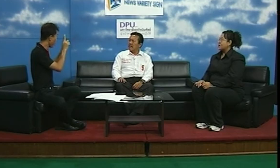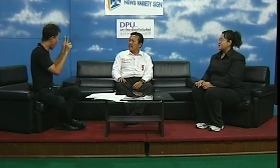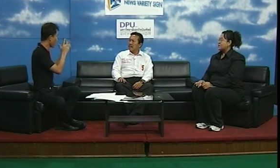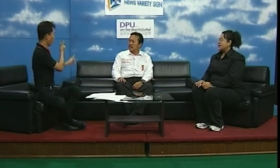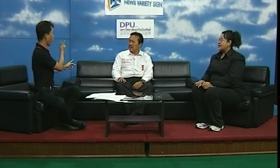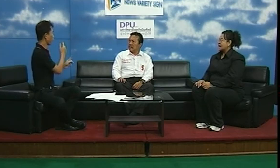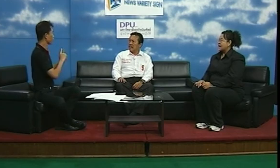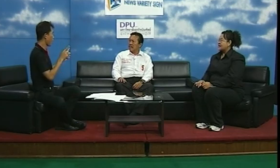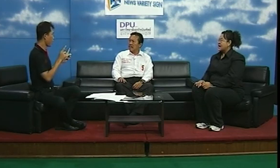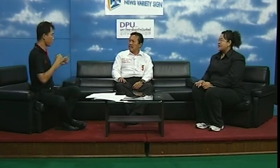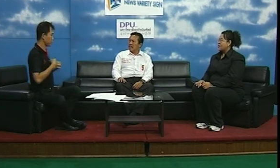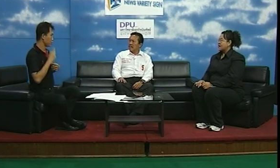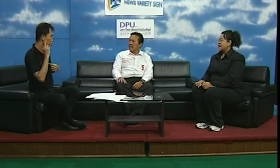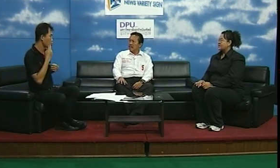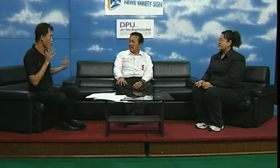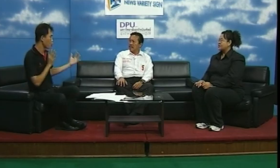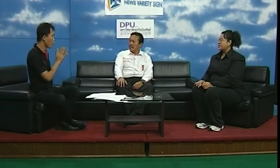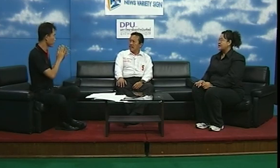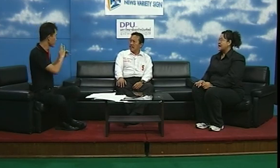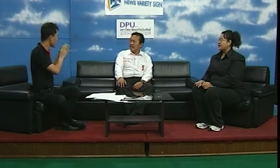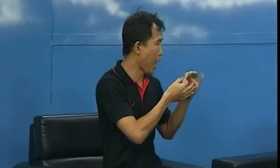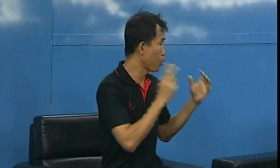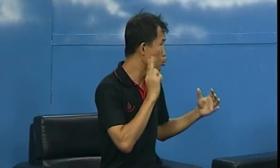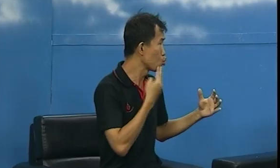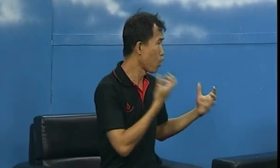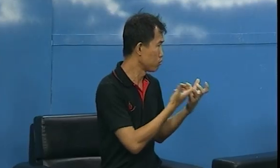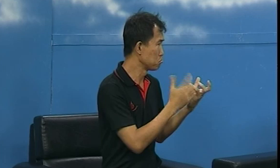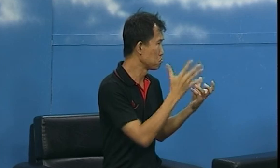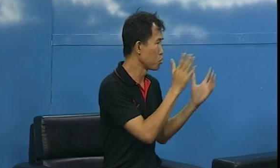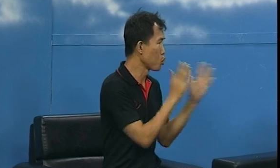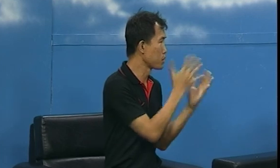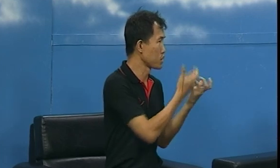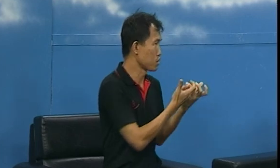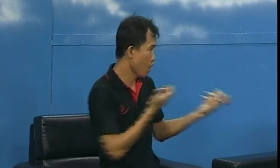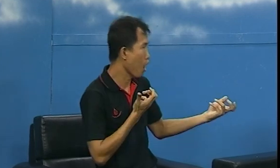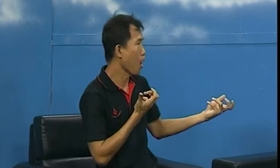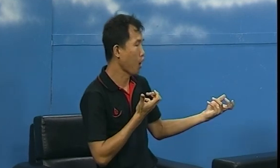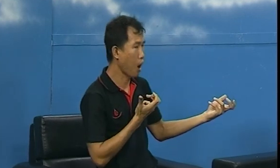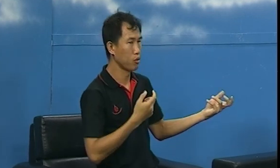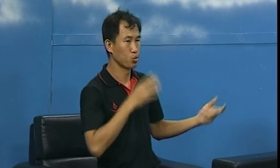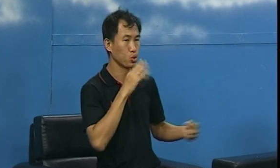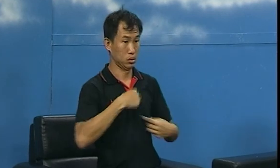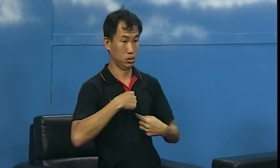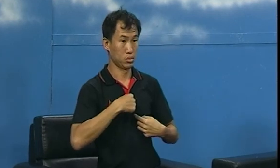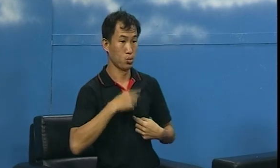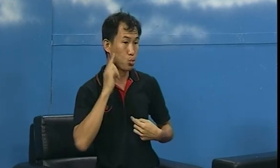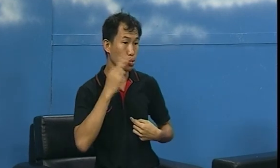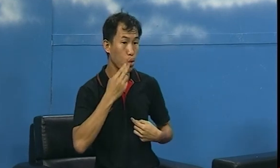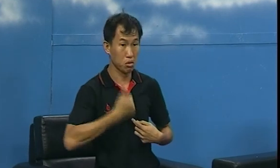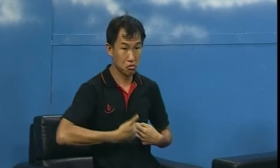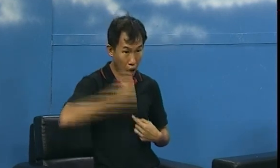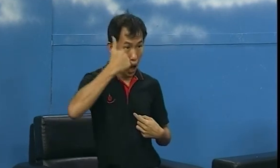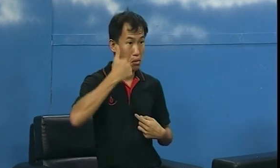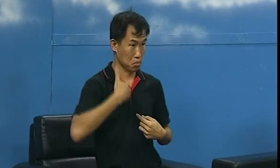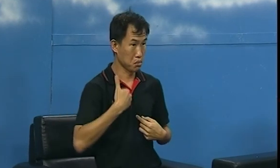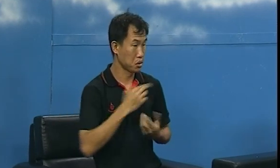k x 100 noให้ gardenคนพีการก็เวลาได้รรังวก็ปมาณ 2 ล้ แต่ว่าคนหูหนวกนั้ก็มีต้องแยกออก